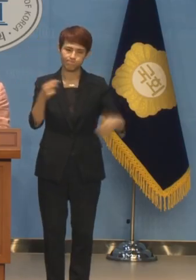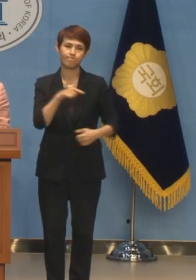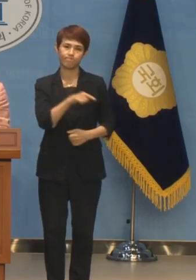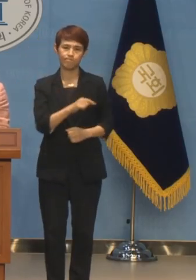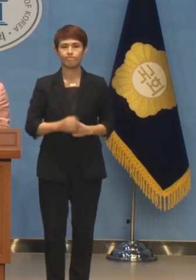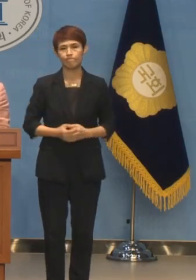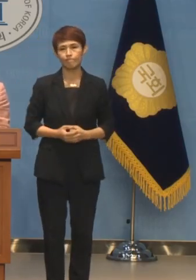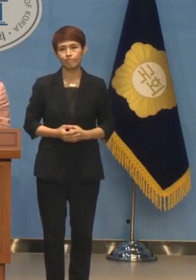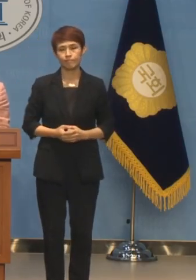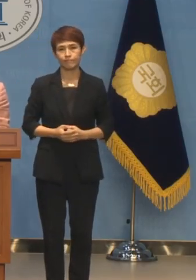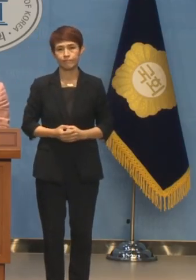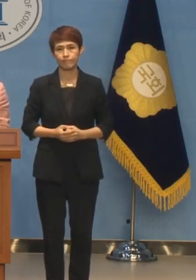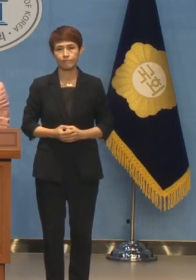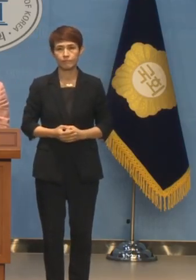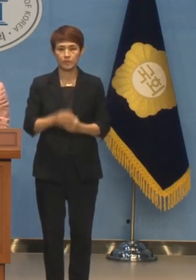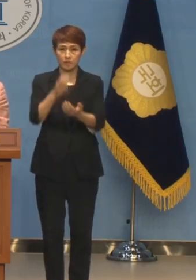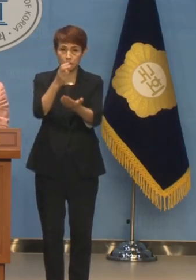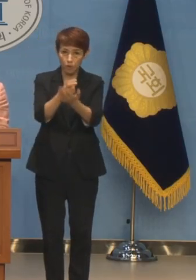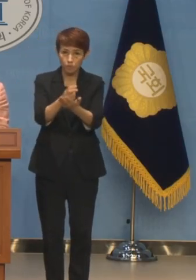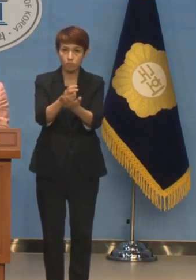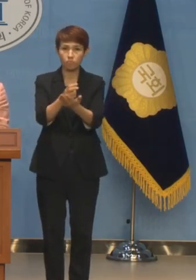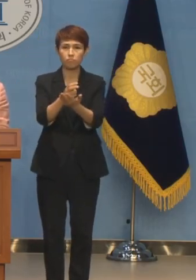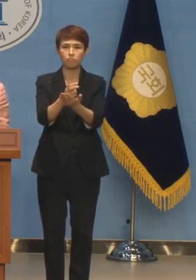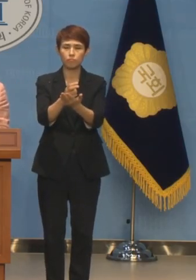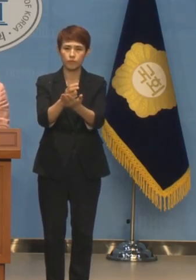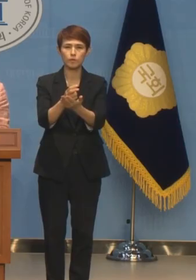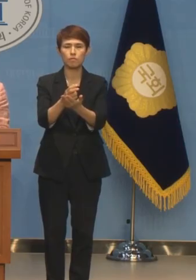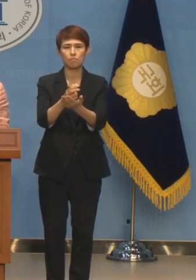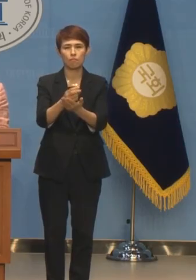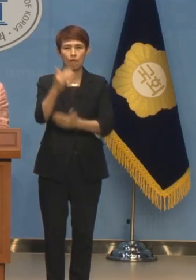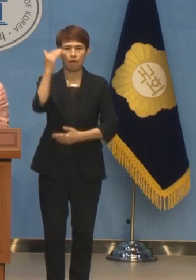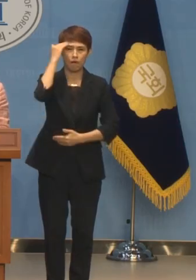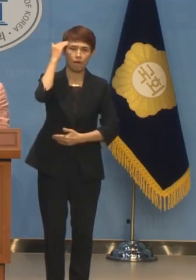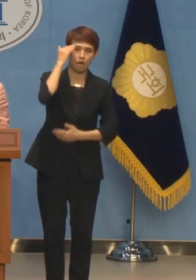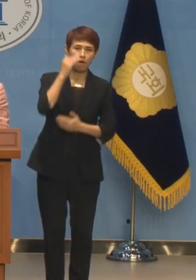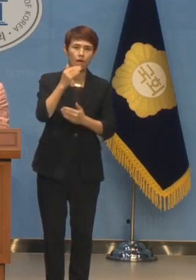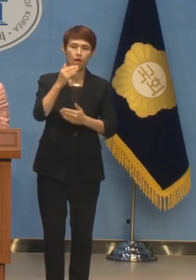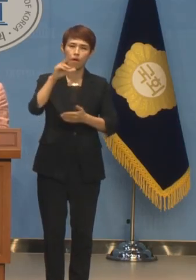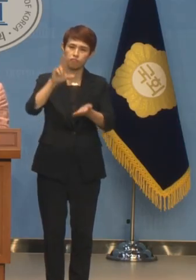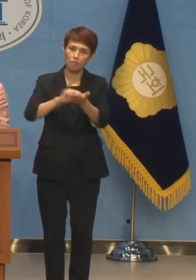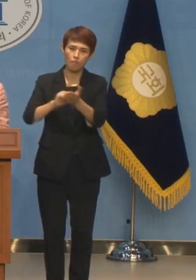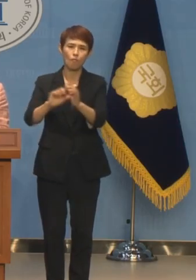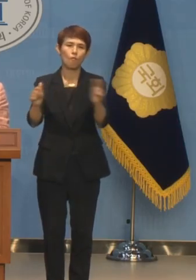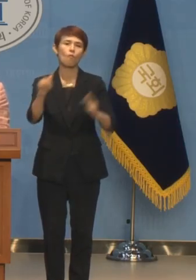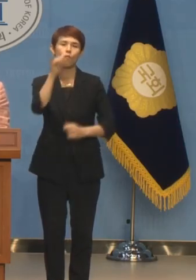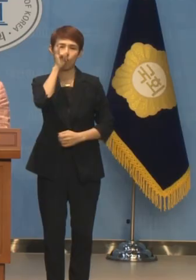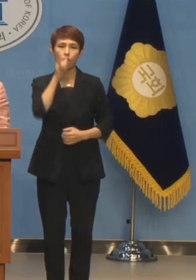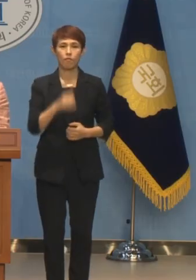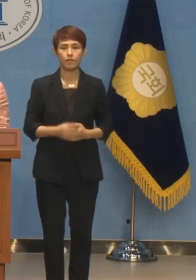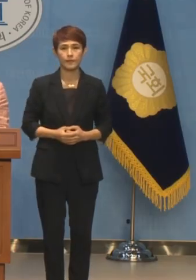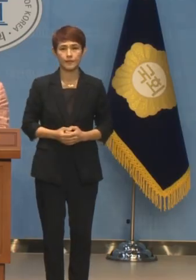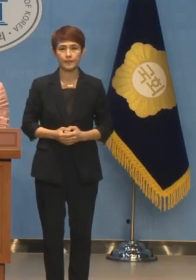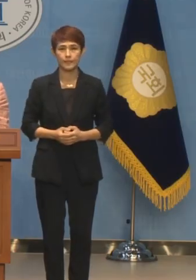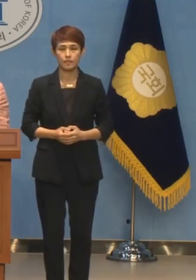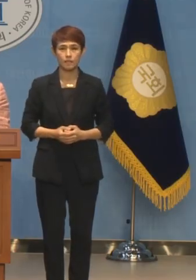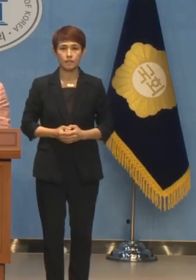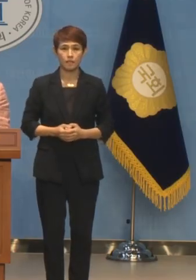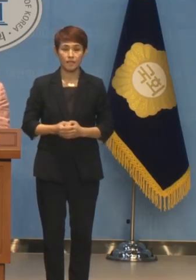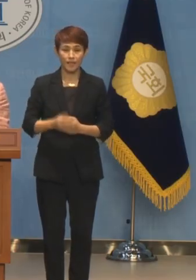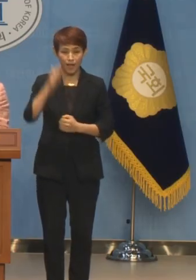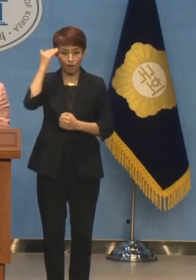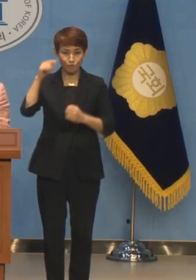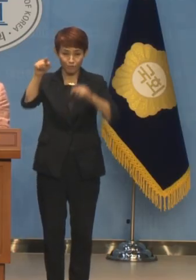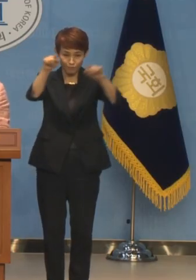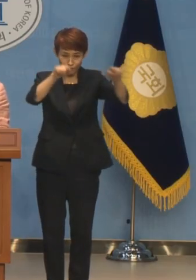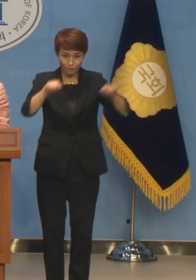있습니다. 법적, 제도적 장벽도 여전히 존재합니다. 삼면이 바다인